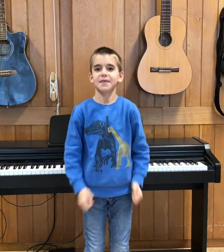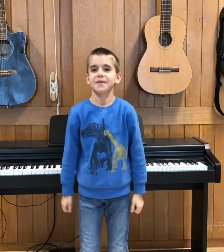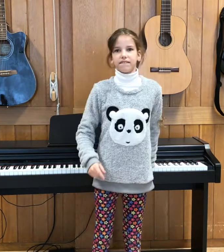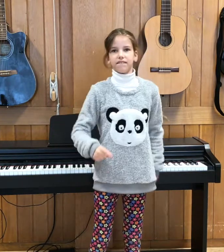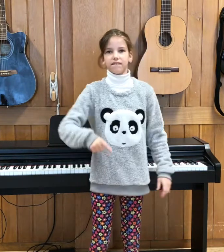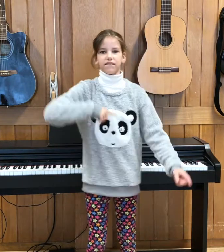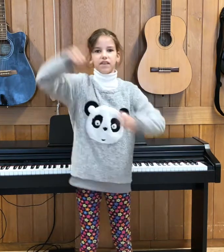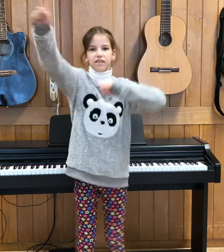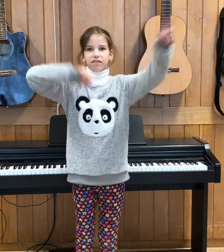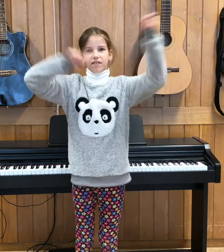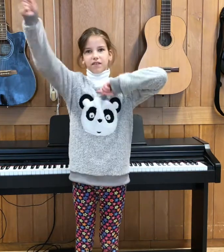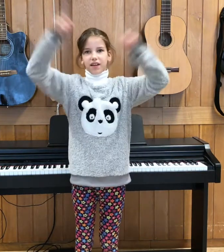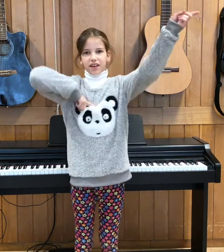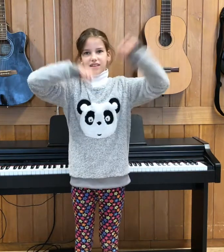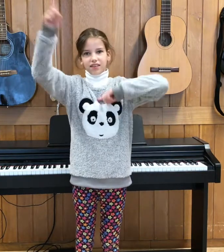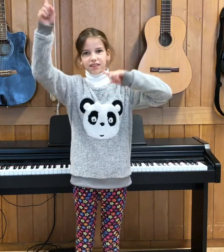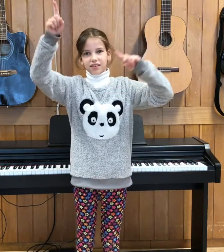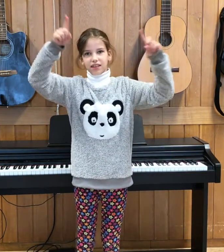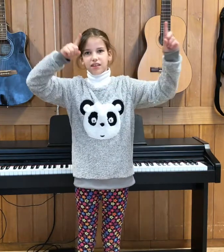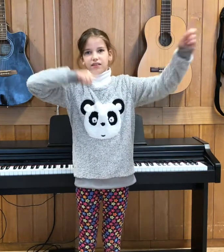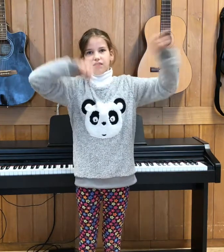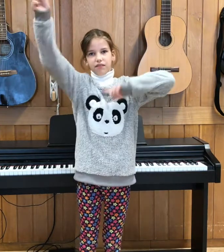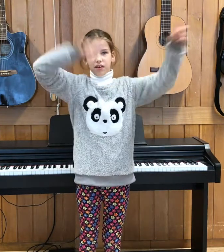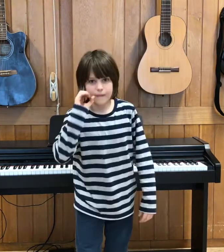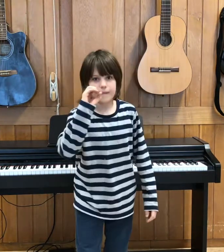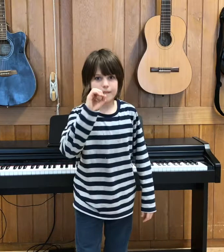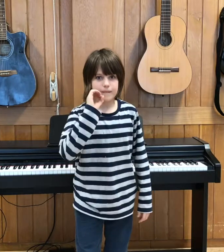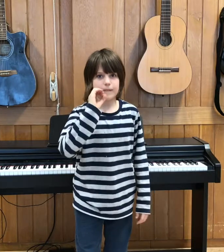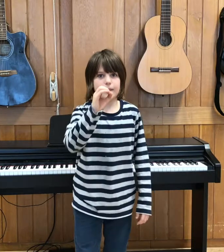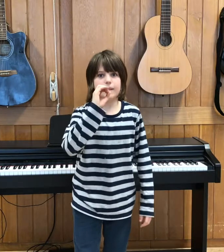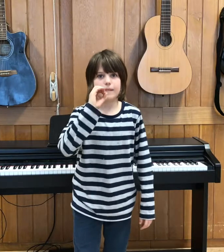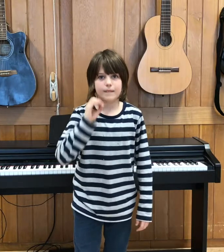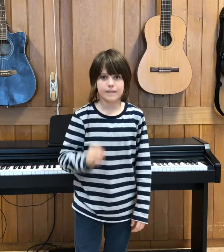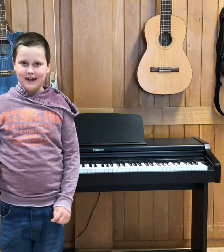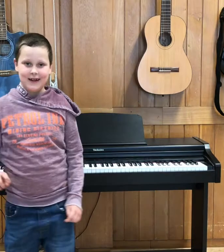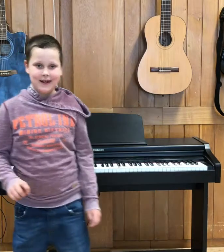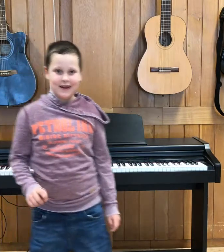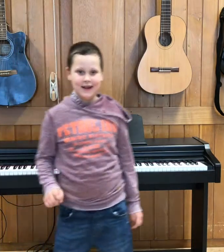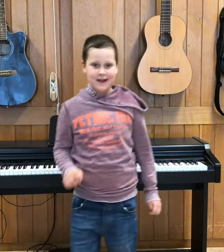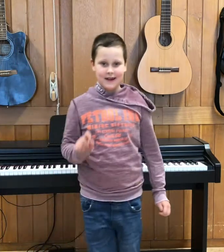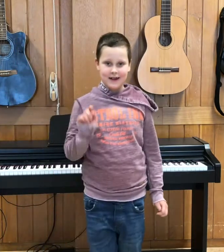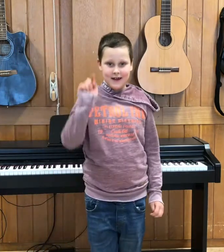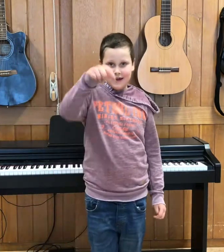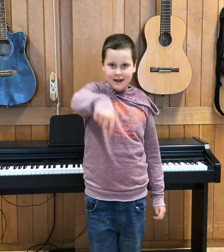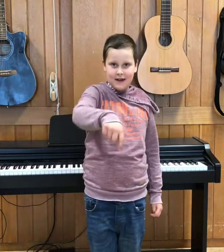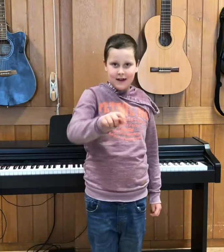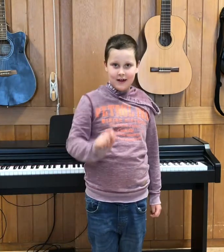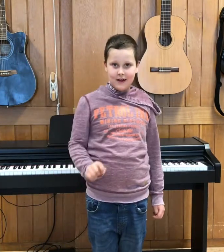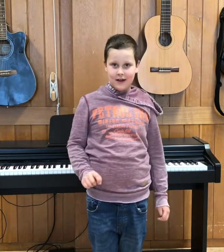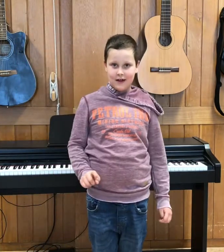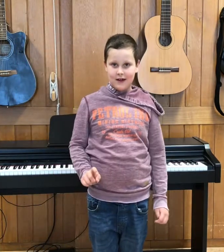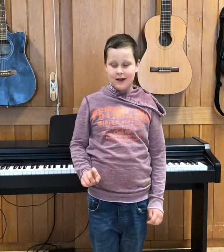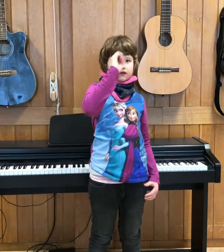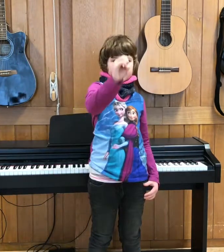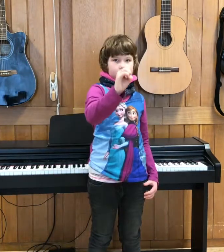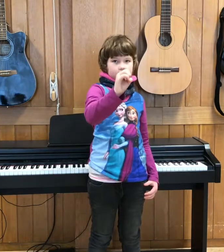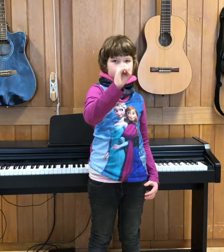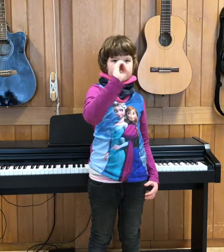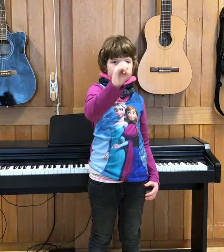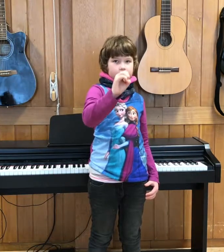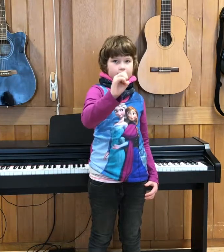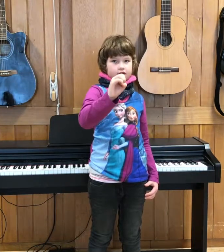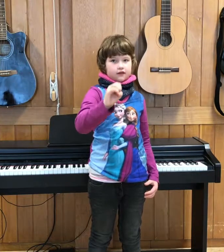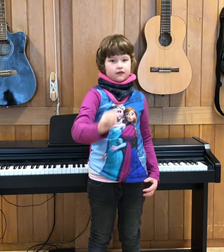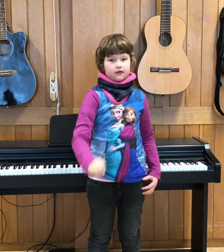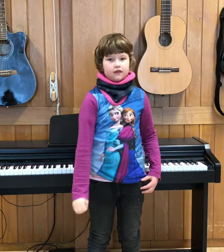wie ein Feuerwerk, Feuerwerk Als wenn es nur für heute wär